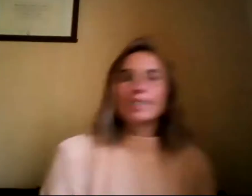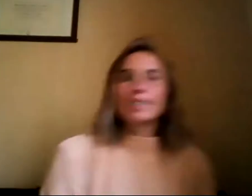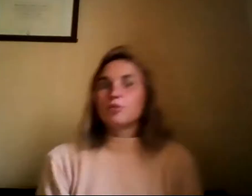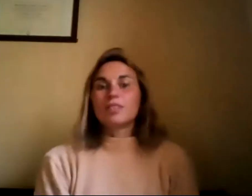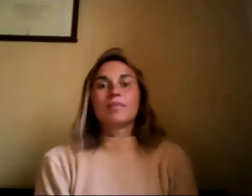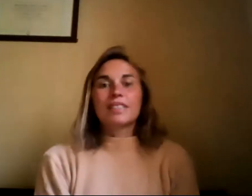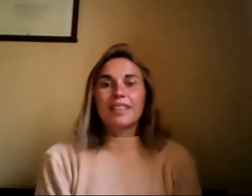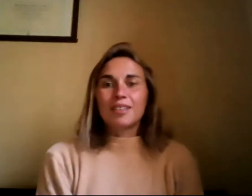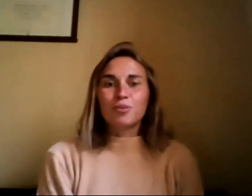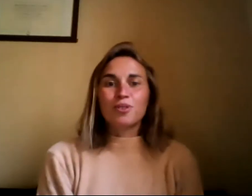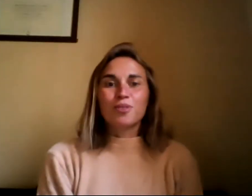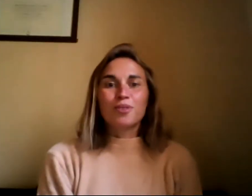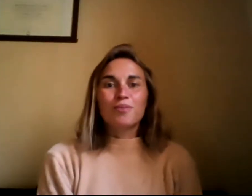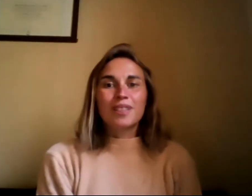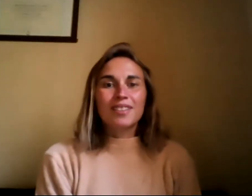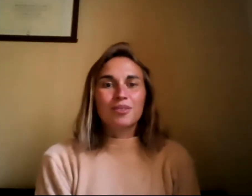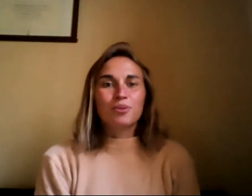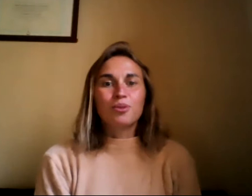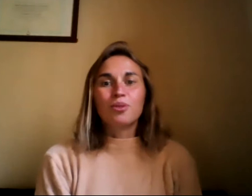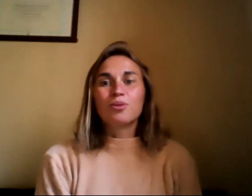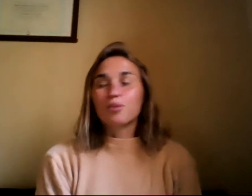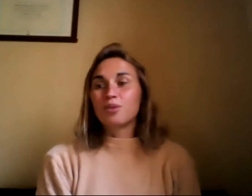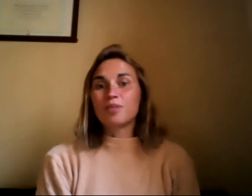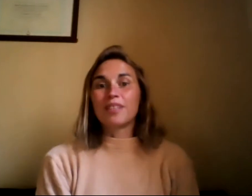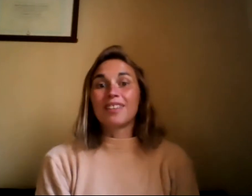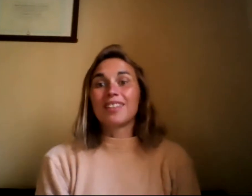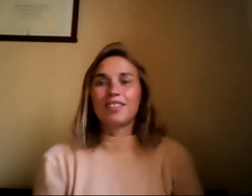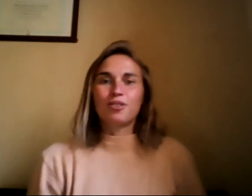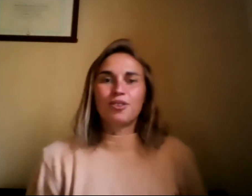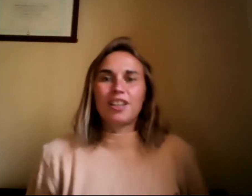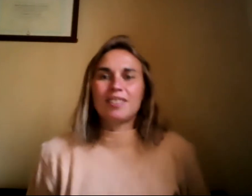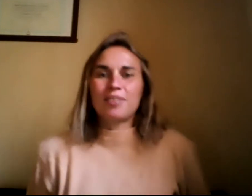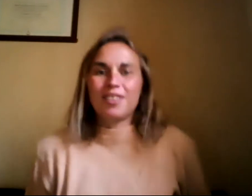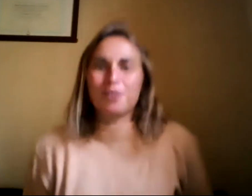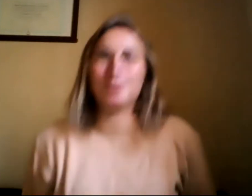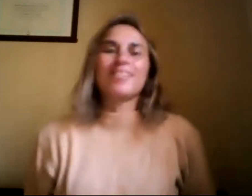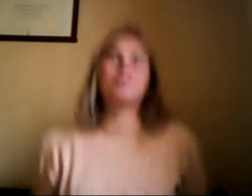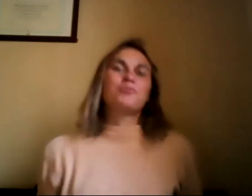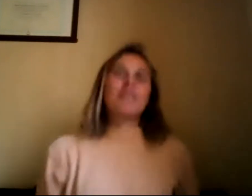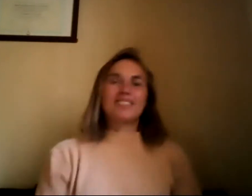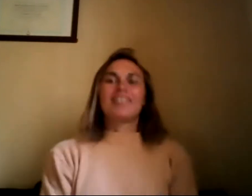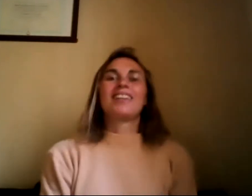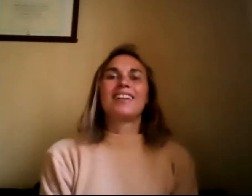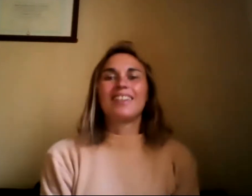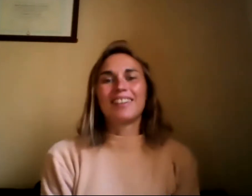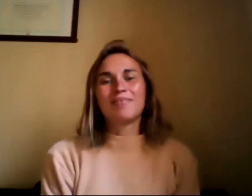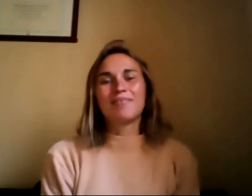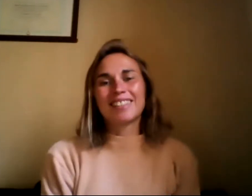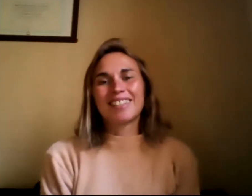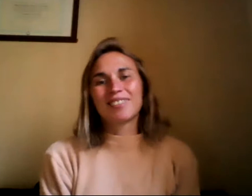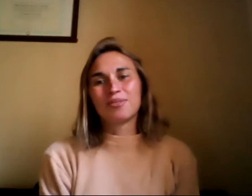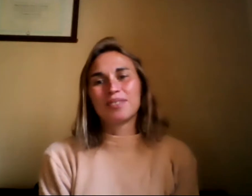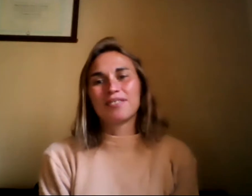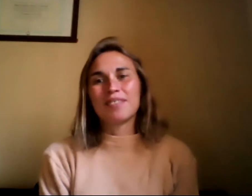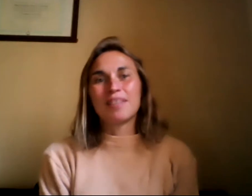Pues Teresa, muchísimas gracias por compartir tu experiencia y todo lo que has aprendido durante estos meses